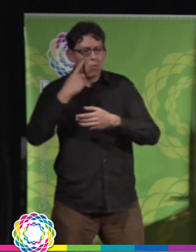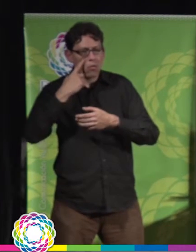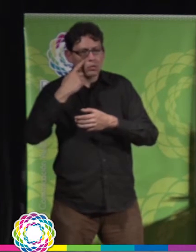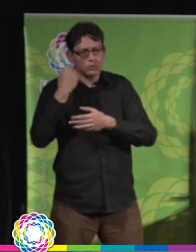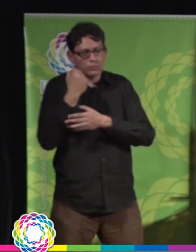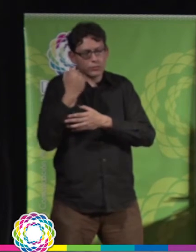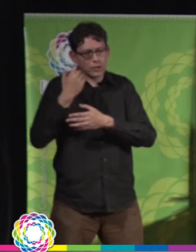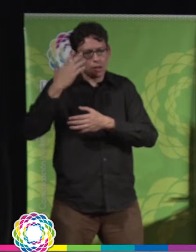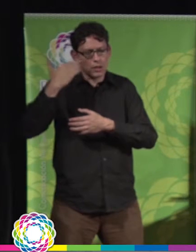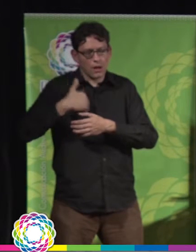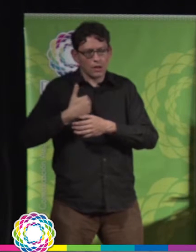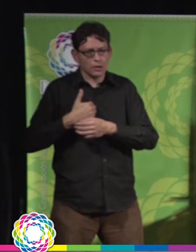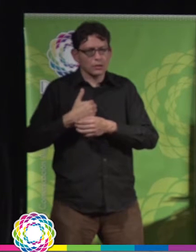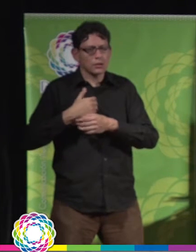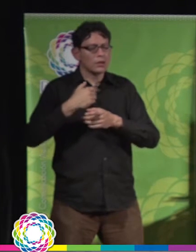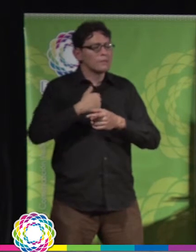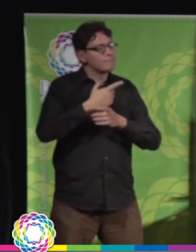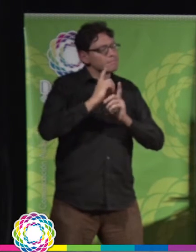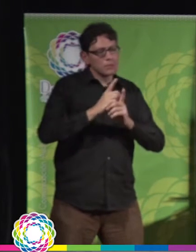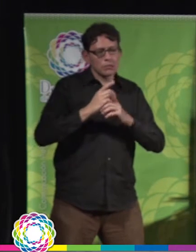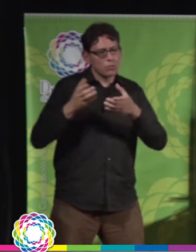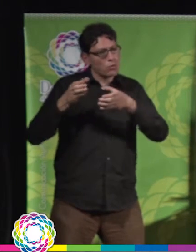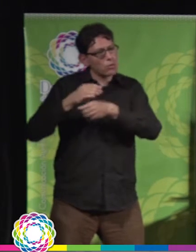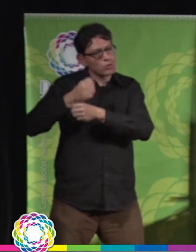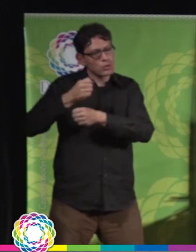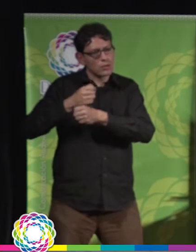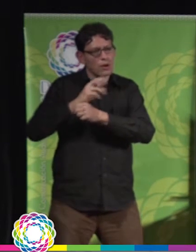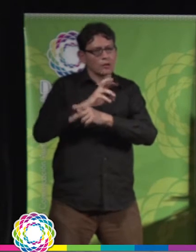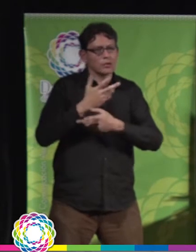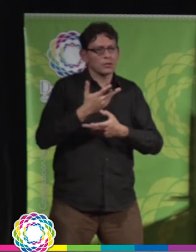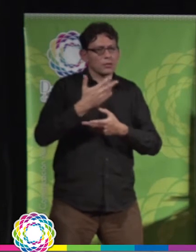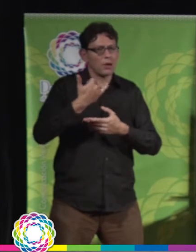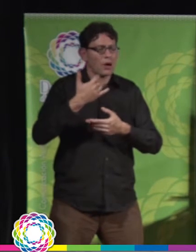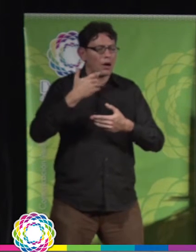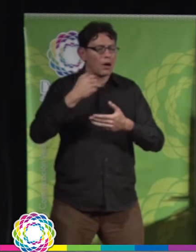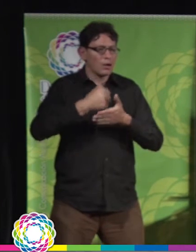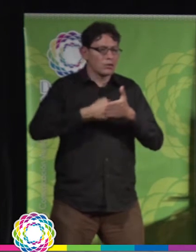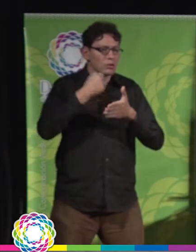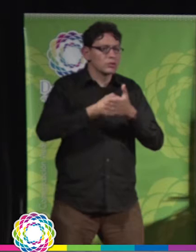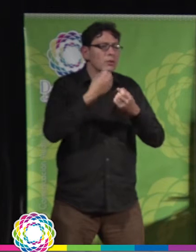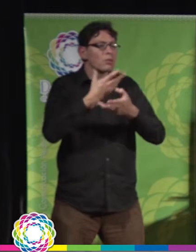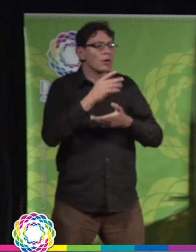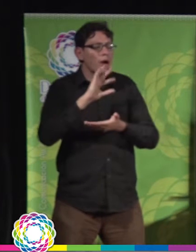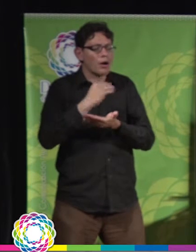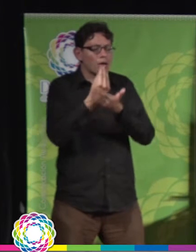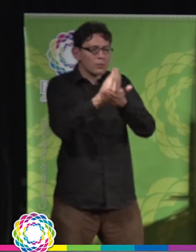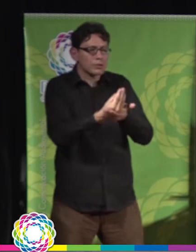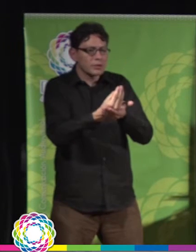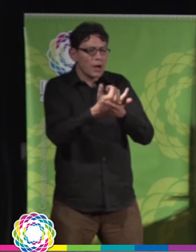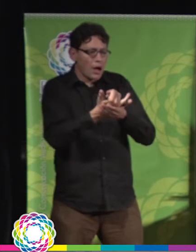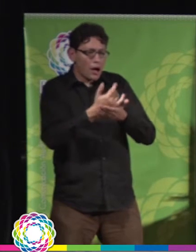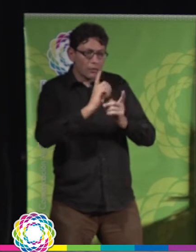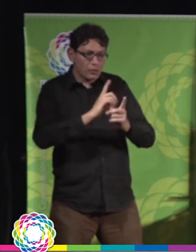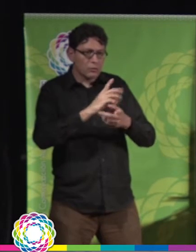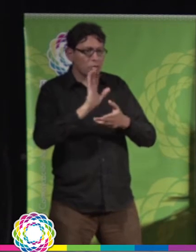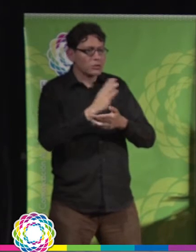medios de los sindicatos y de los sindicalistas, que también es una imagen sumamente estereotipada,